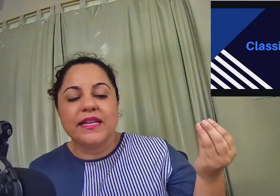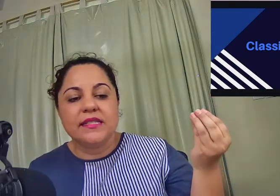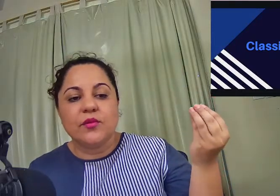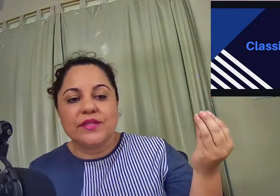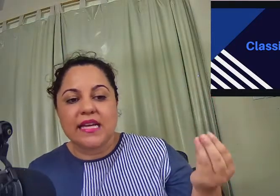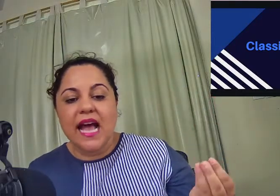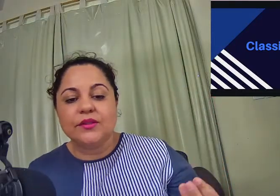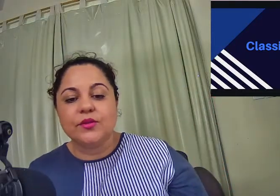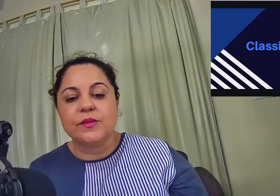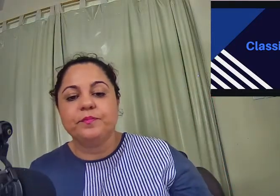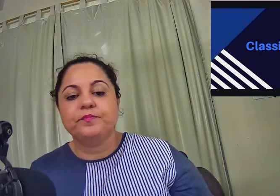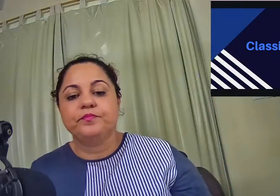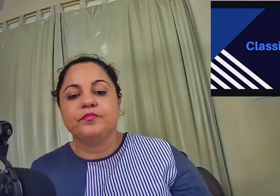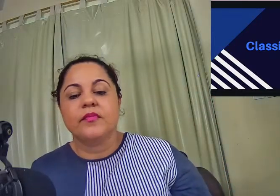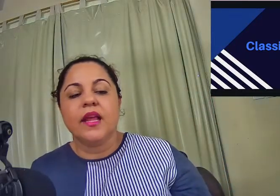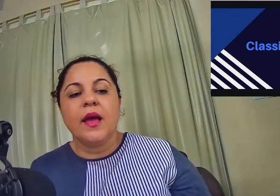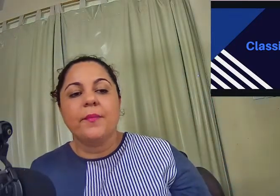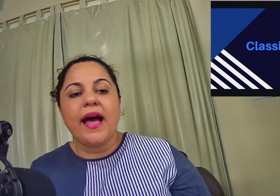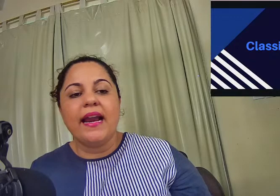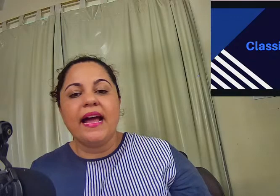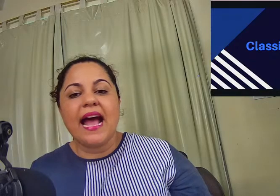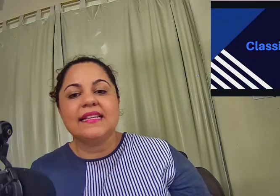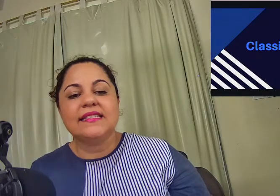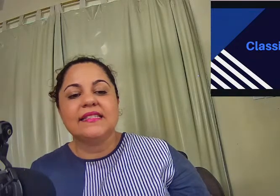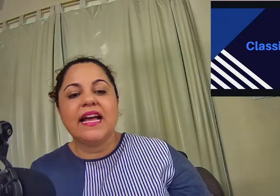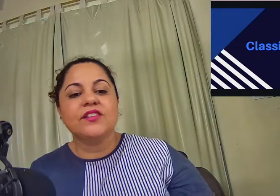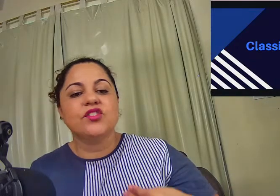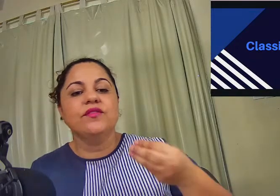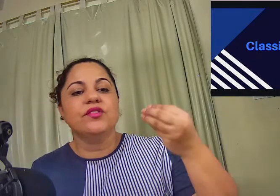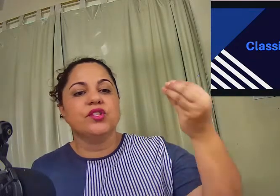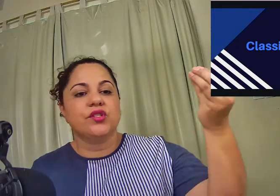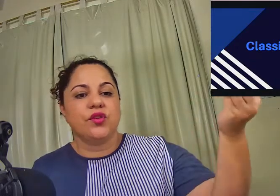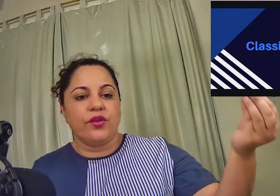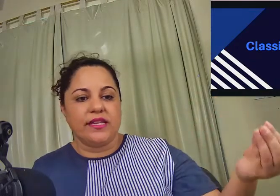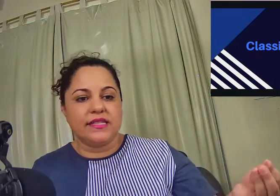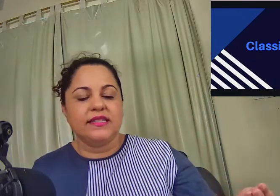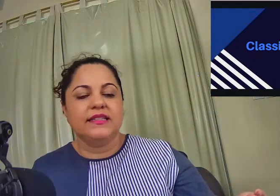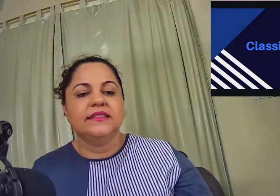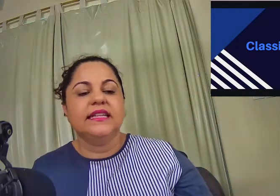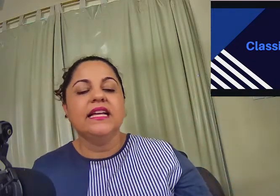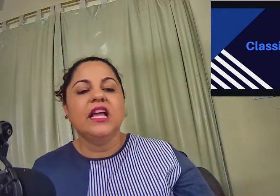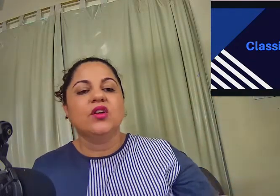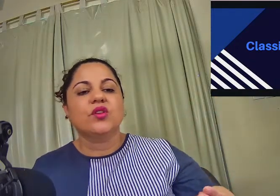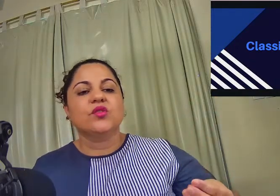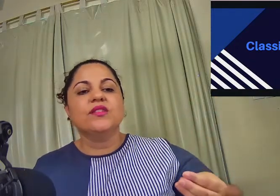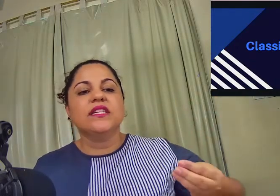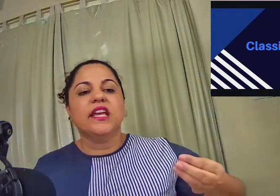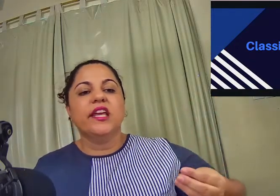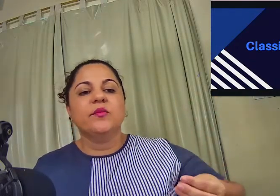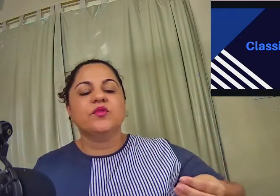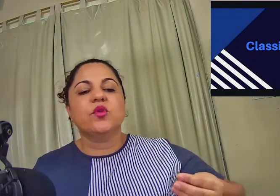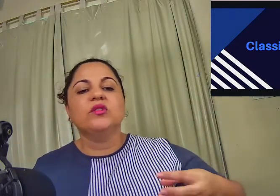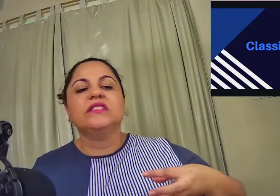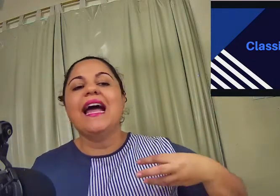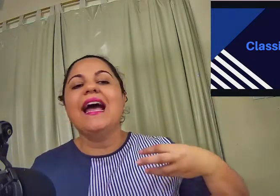são usados para as narrativas de histórias, né? Nós conseguimos contar